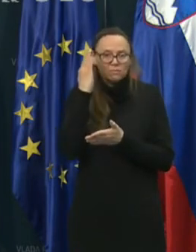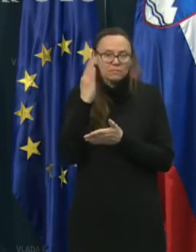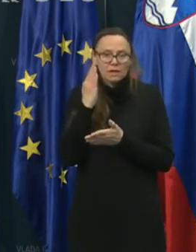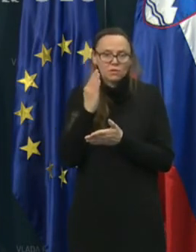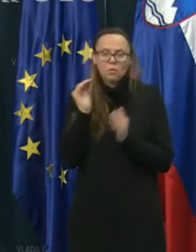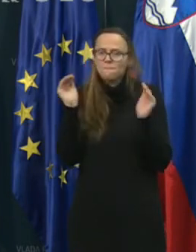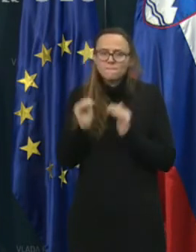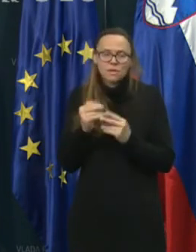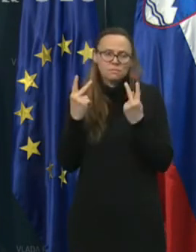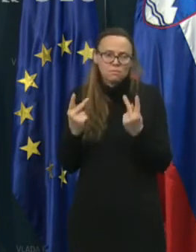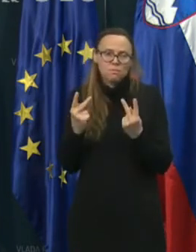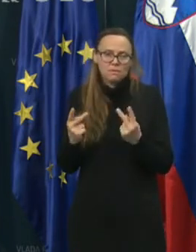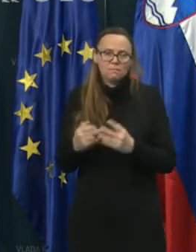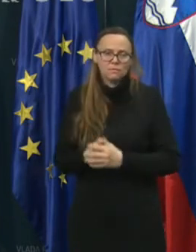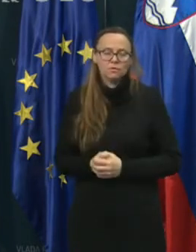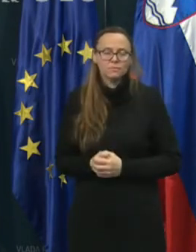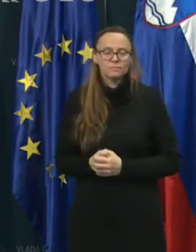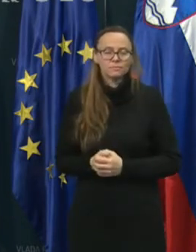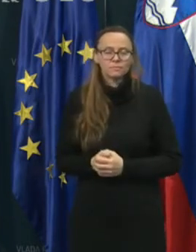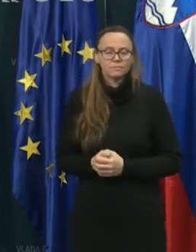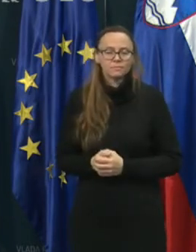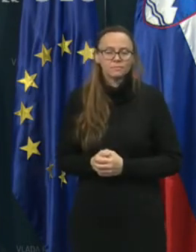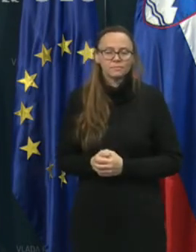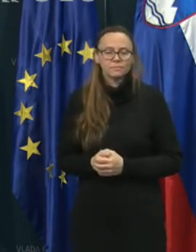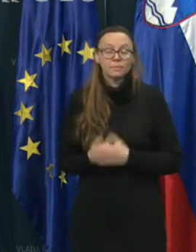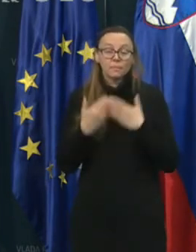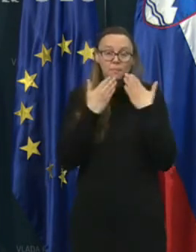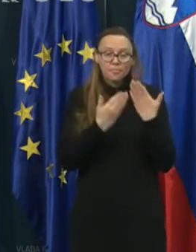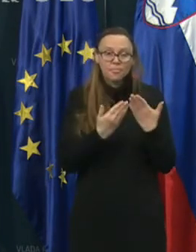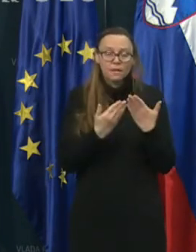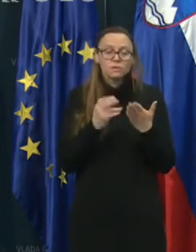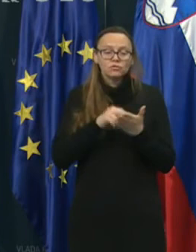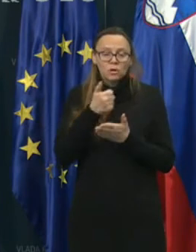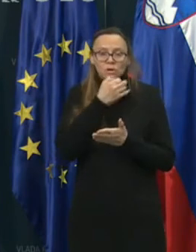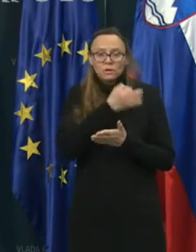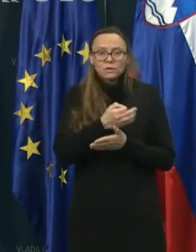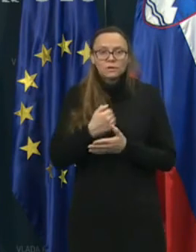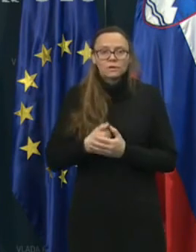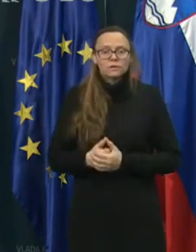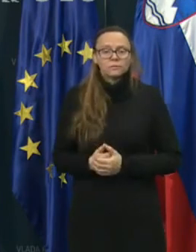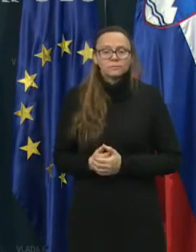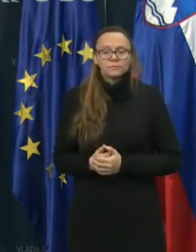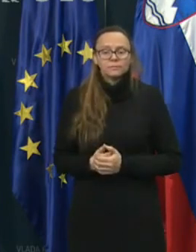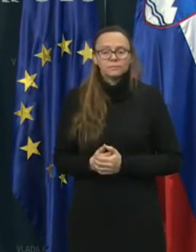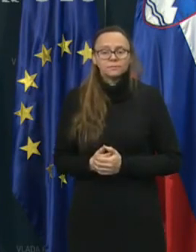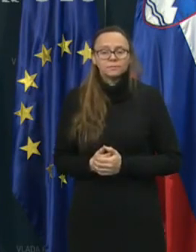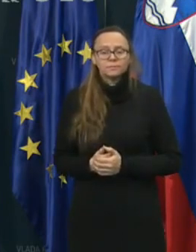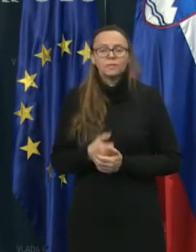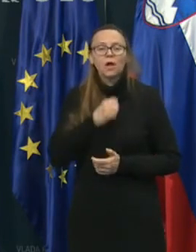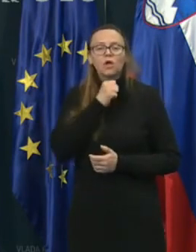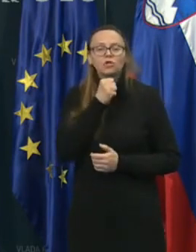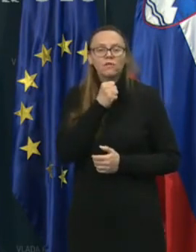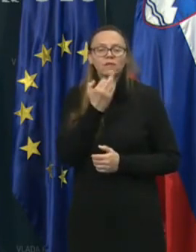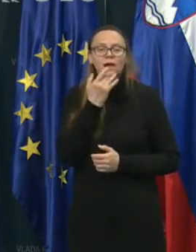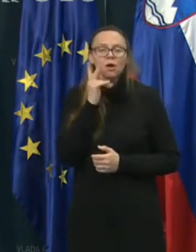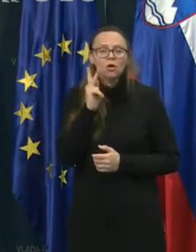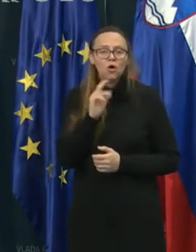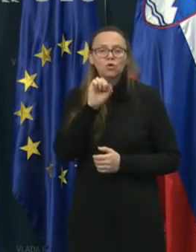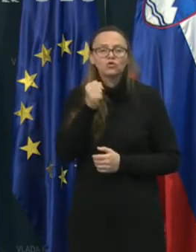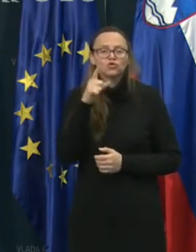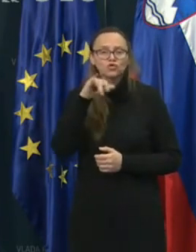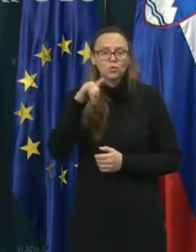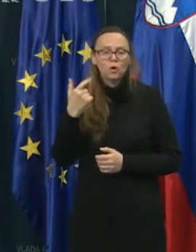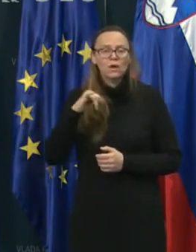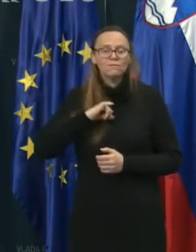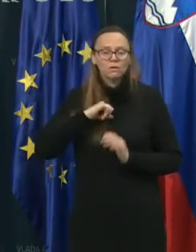manj pomembno. Hvala lepa. Naslednje vprašanje zastavlja novinar Rok Šuligoj iz informativnega programa